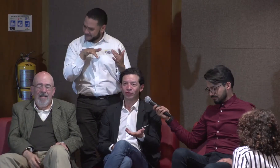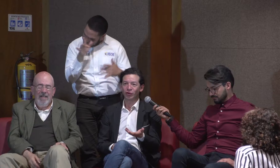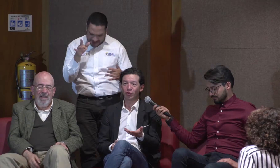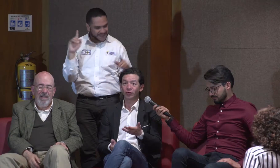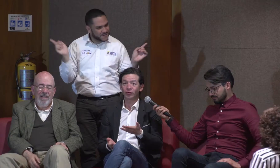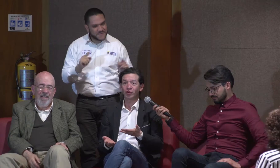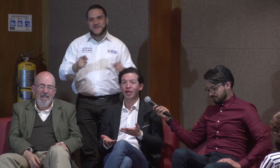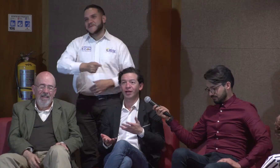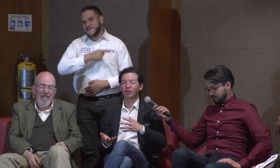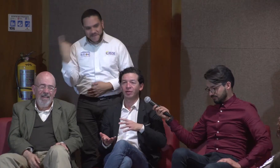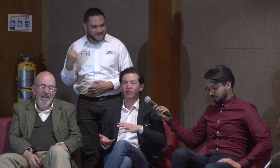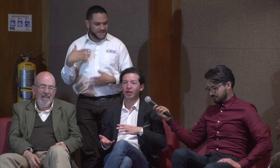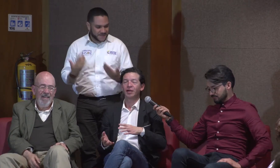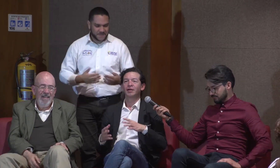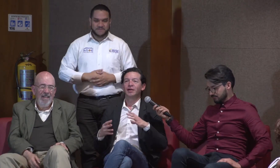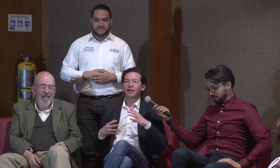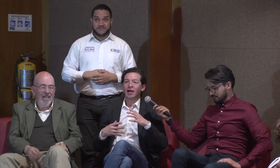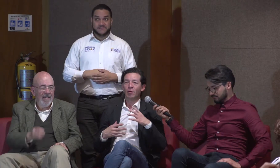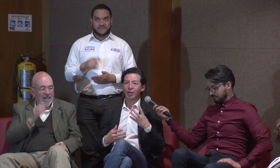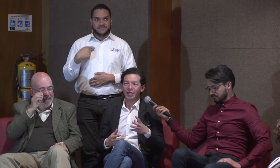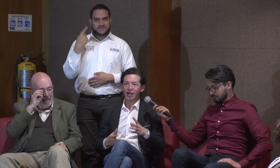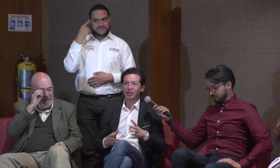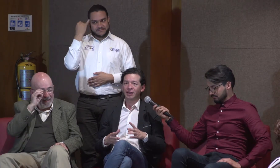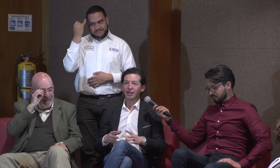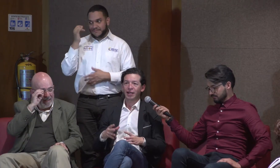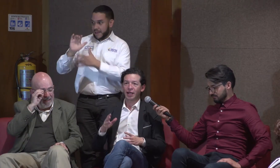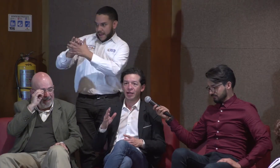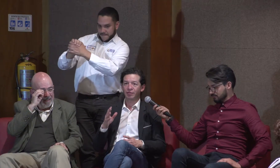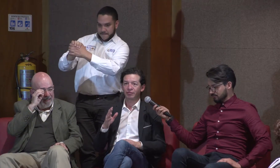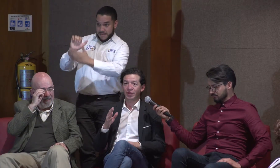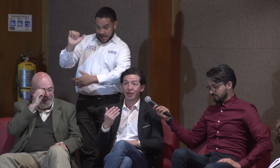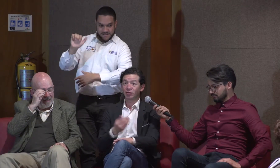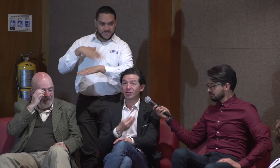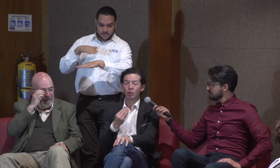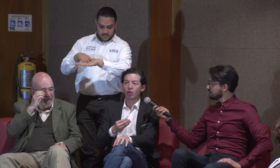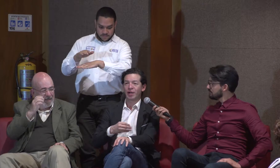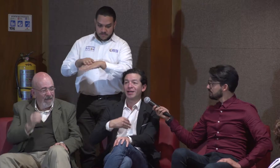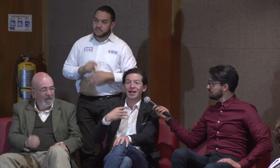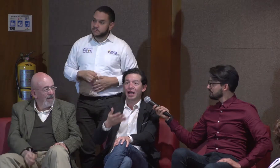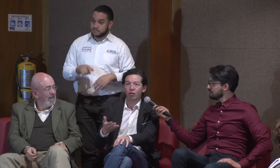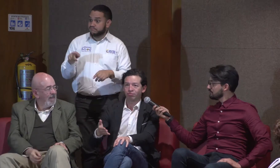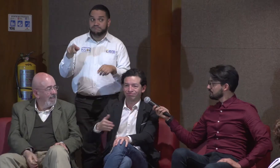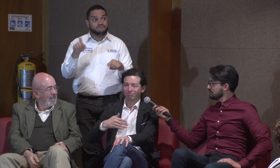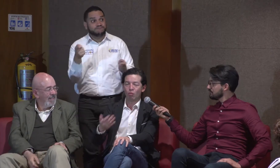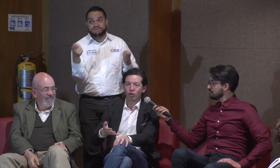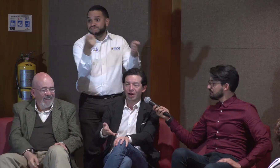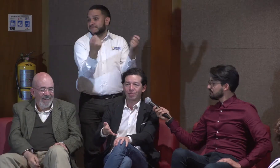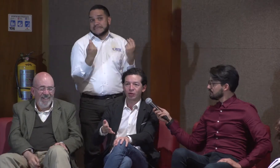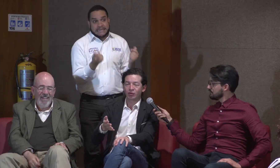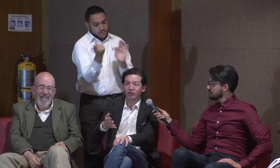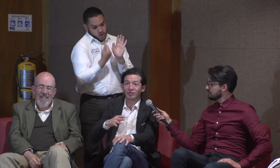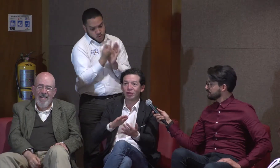tampoco funcionó. Entonces lo que resolví fue, a una amiga le dije, este dibujo había que entregarlo